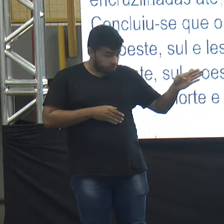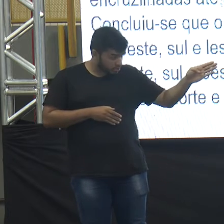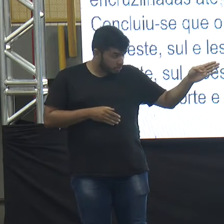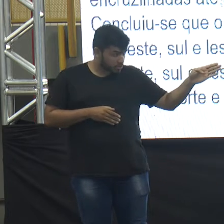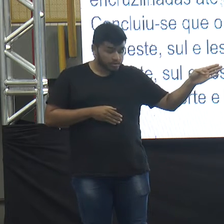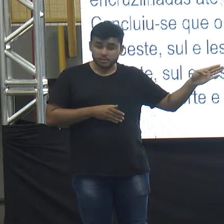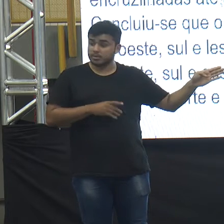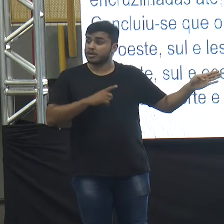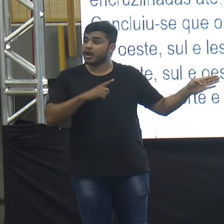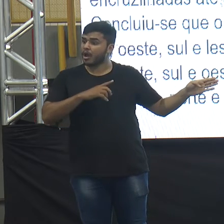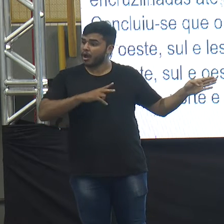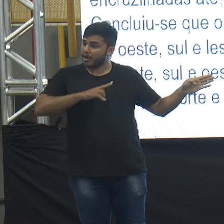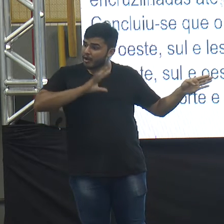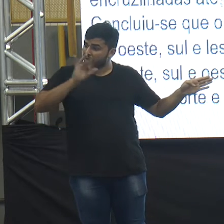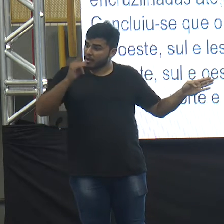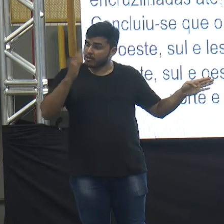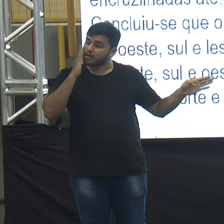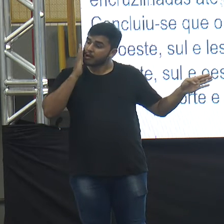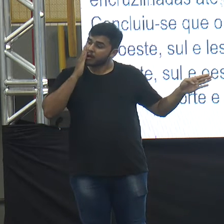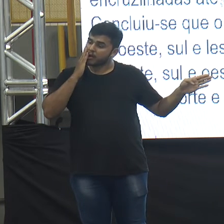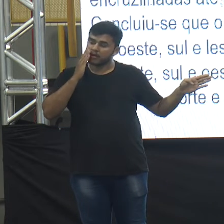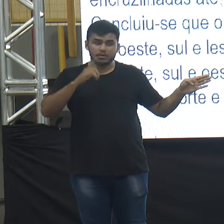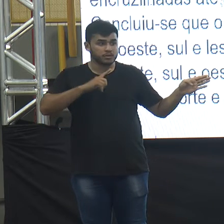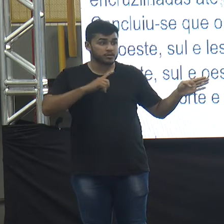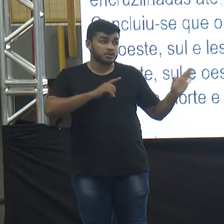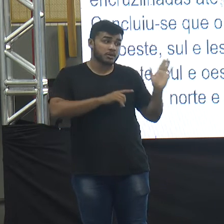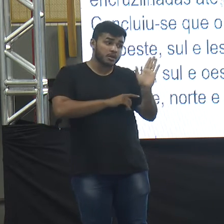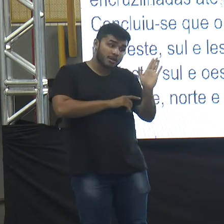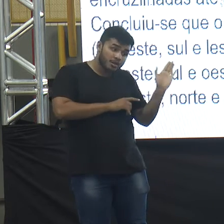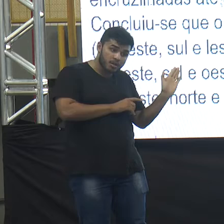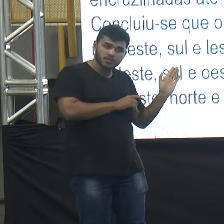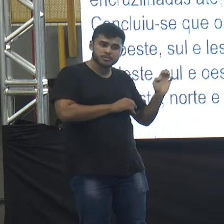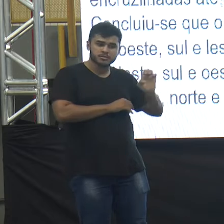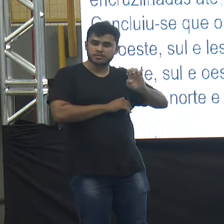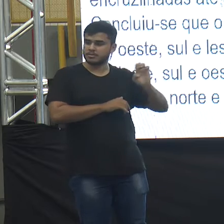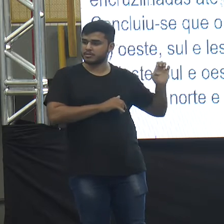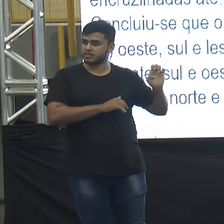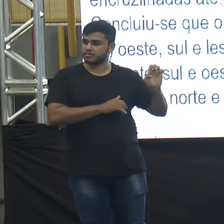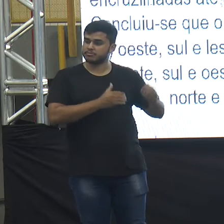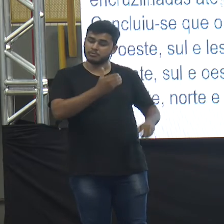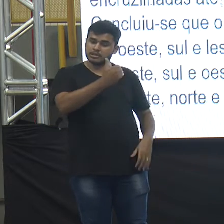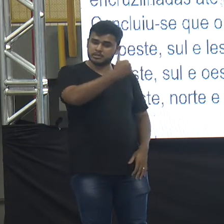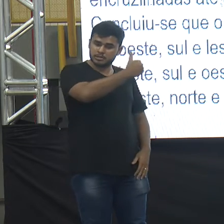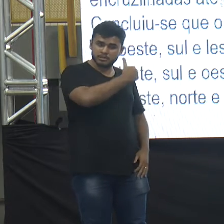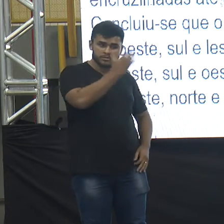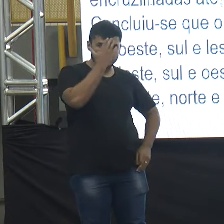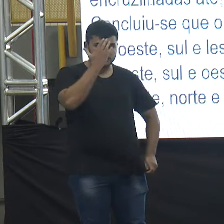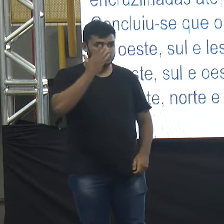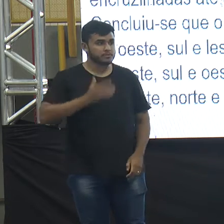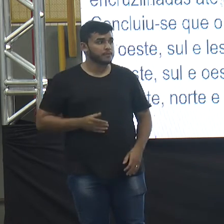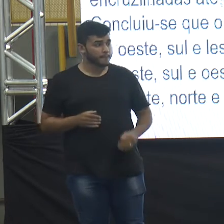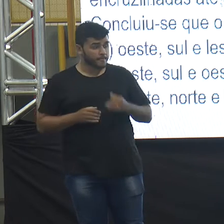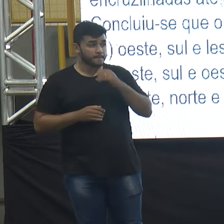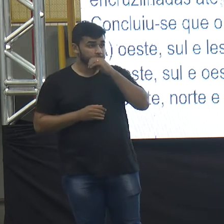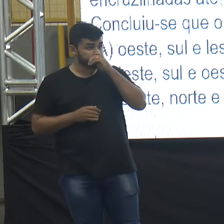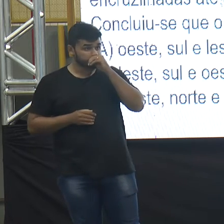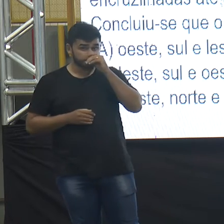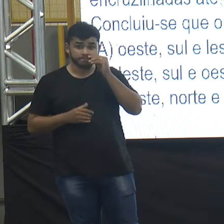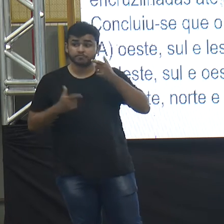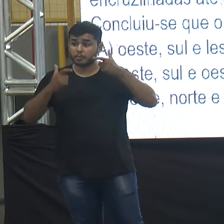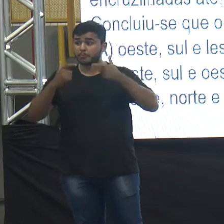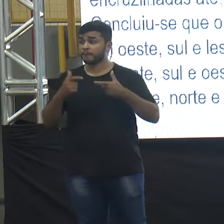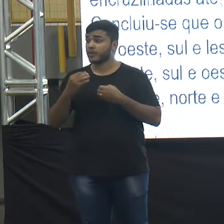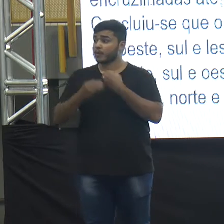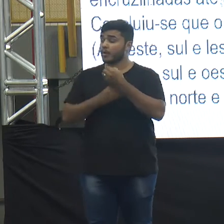ocidental, em cada uma das duas encruzilhadas, eu vou dobrar novamente à esquerda. E aí ele quer que você